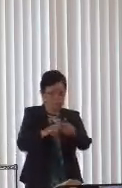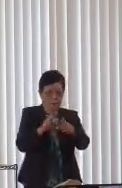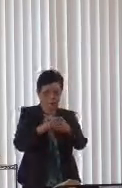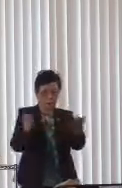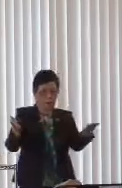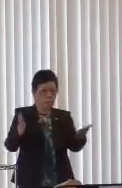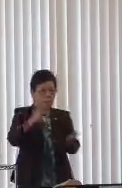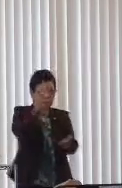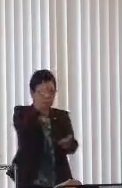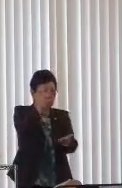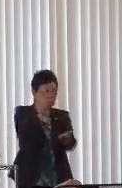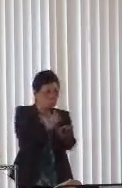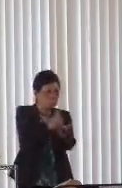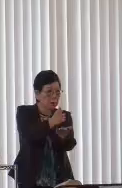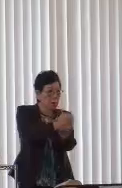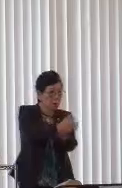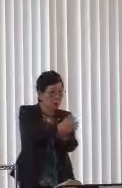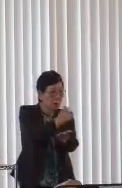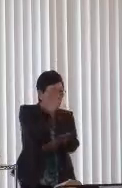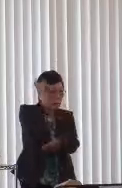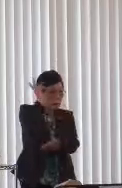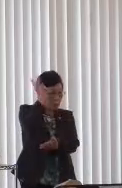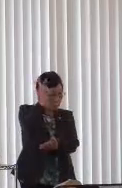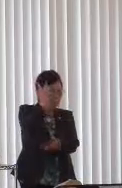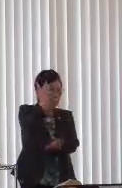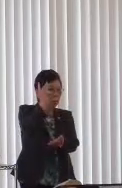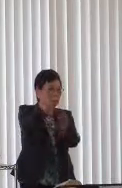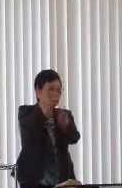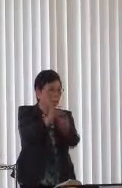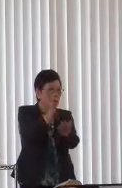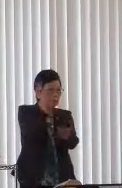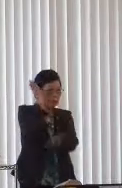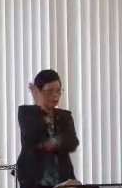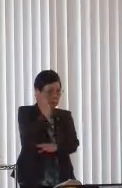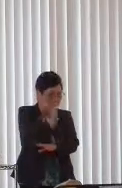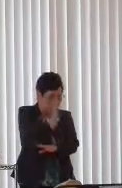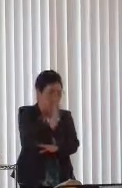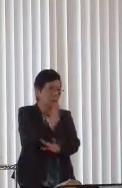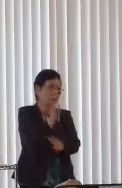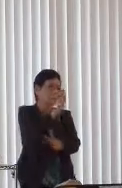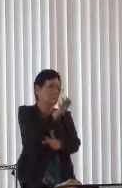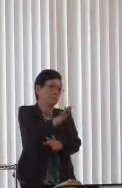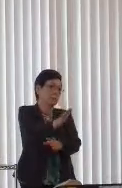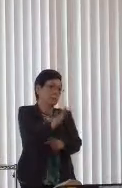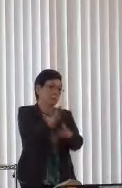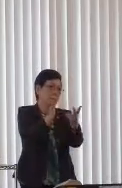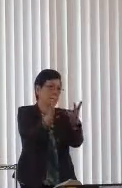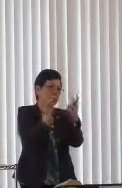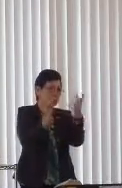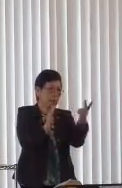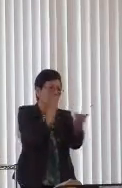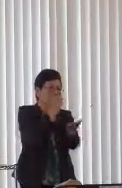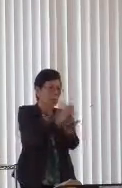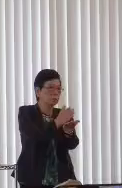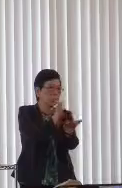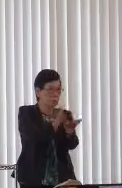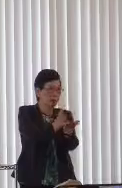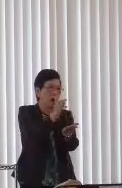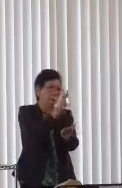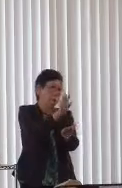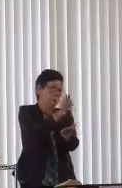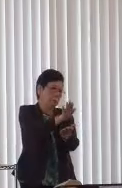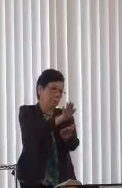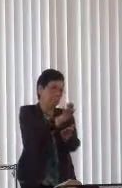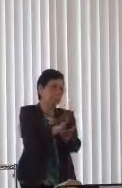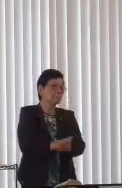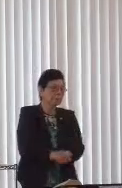種類の神の国が語られているということです。2種類の神の国が、描かれているとか語られている、わけで